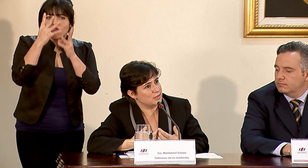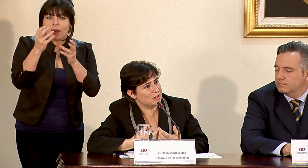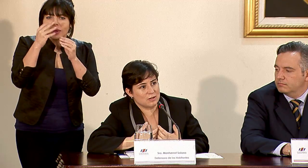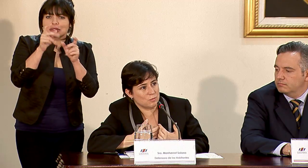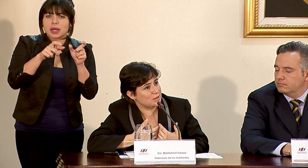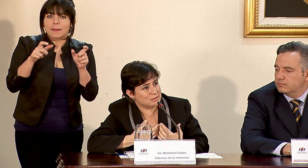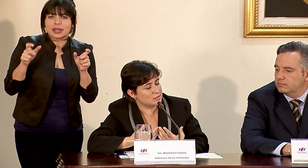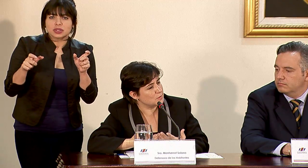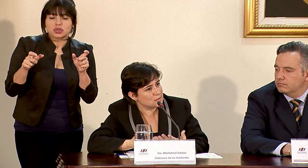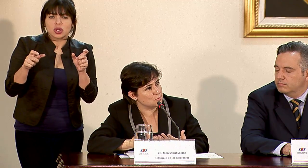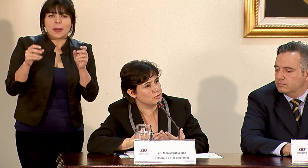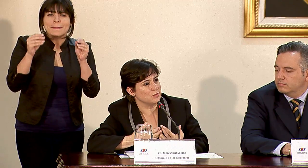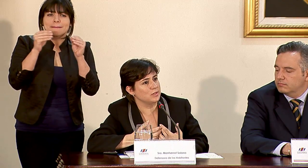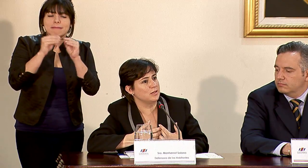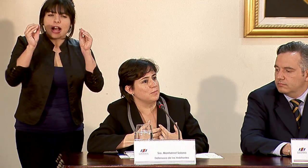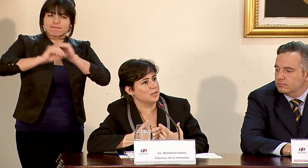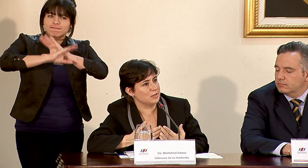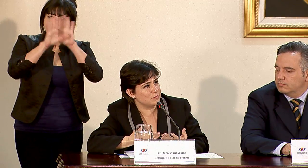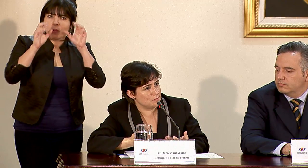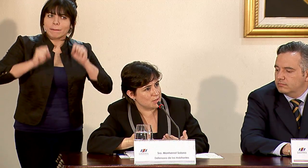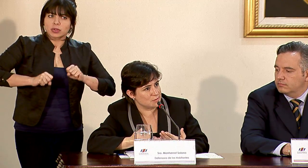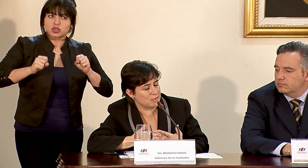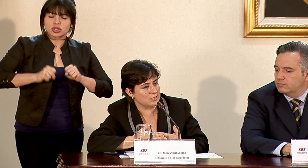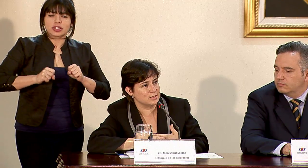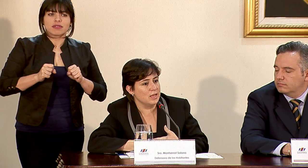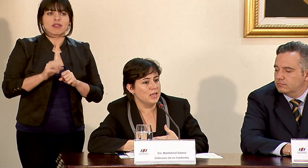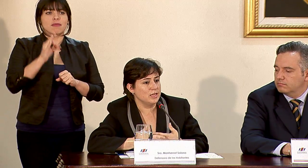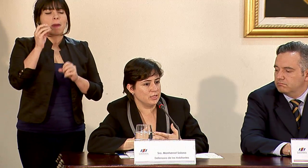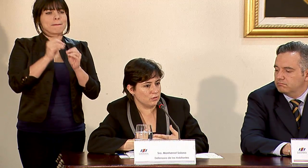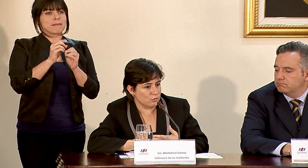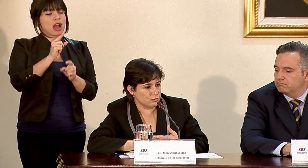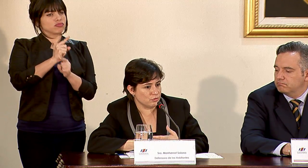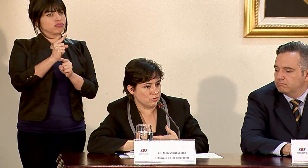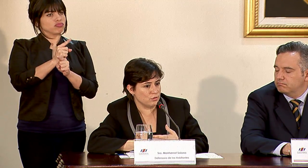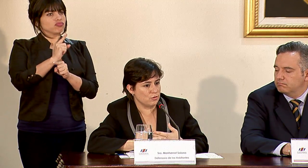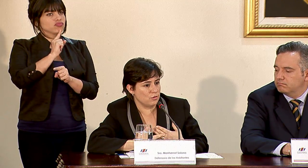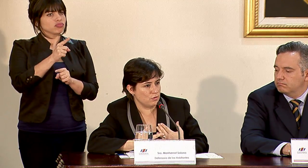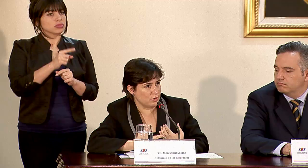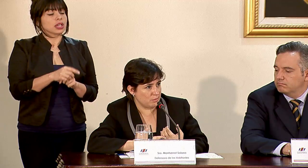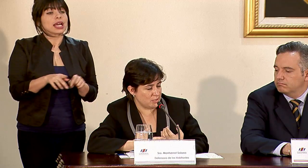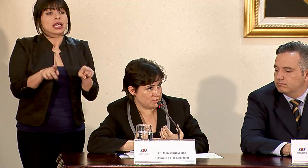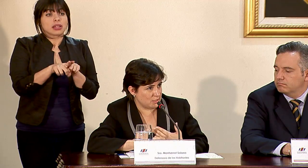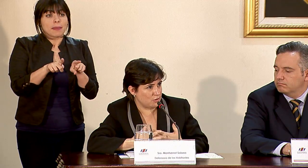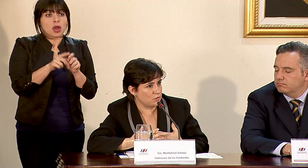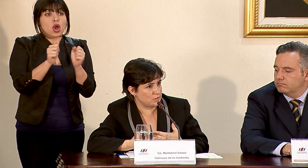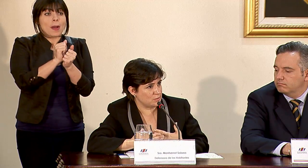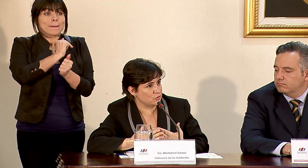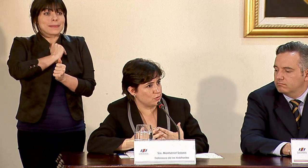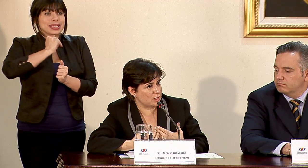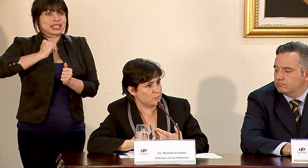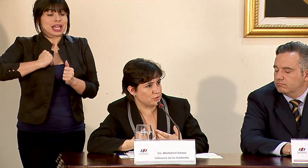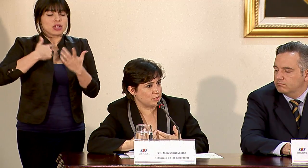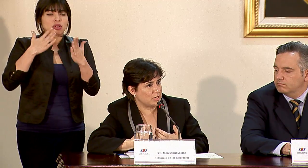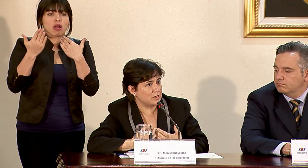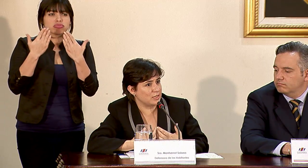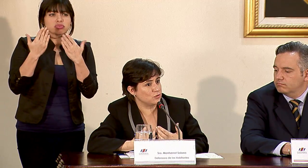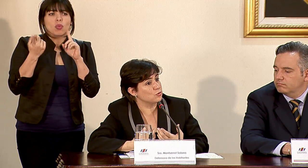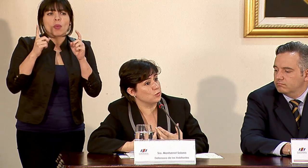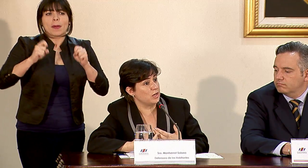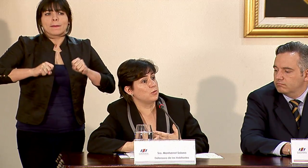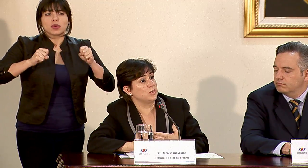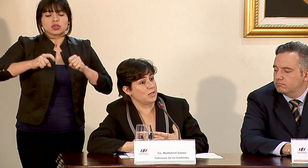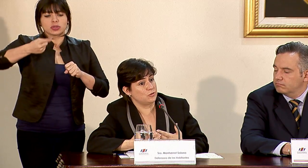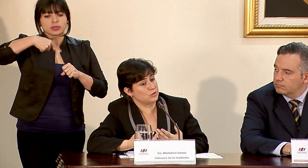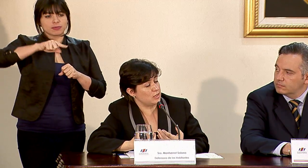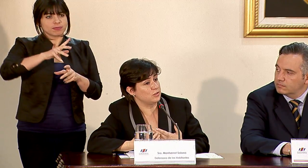gente de manera lo más transparente posible, de la manera más veraz. Incluso con el ministerio conversamos sobre la posibilidad de que